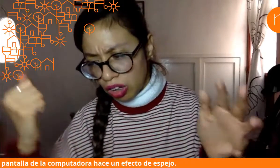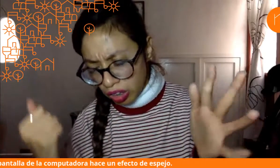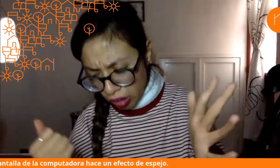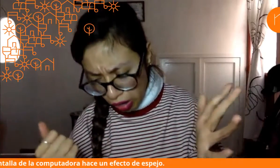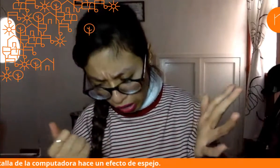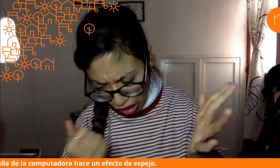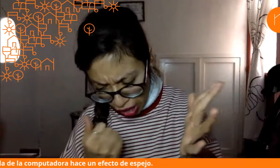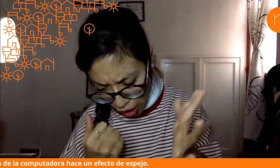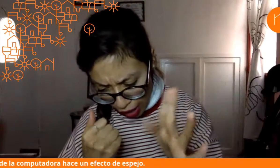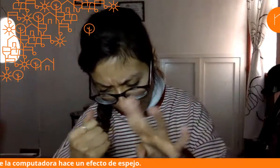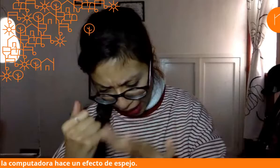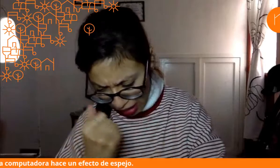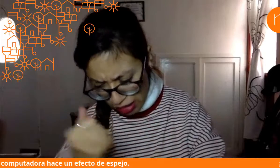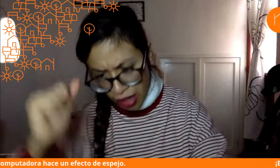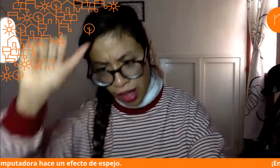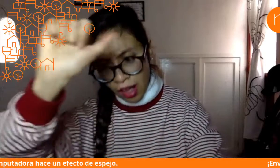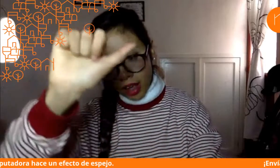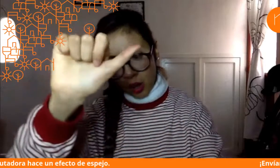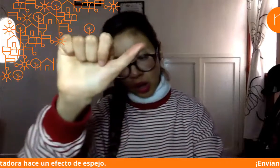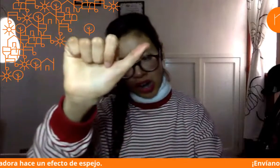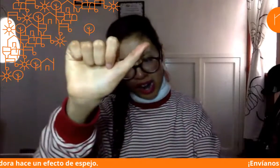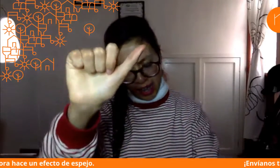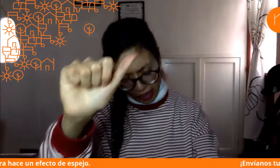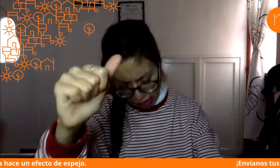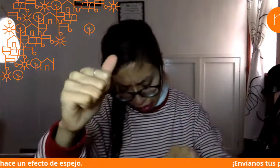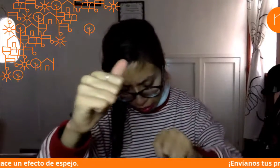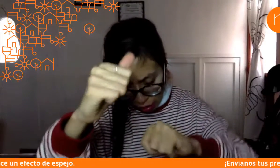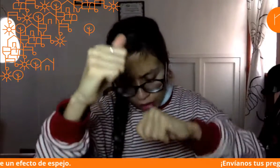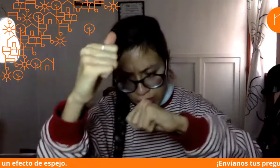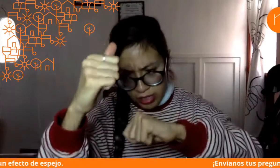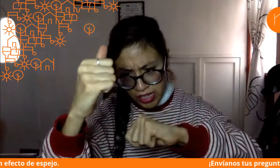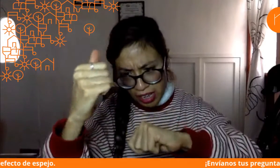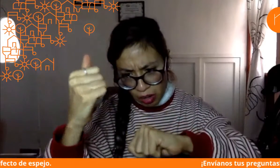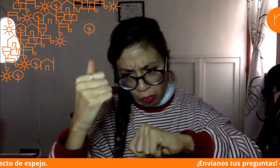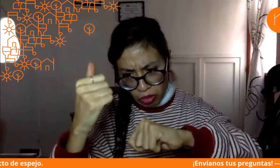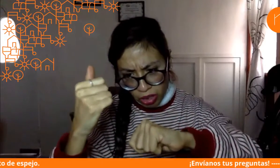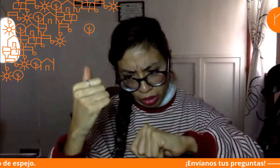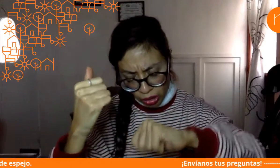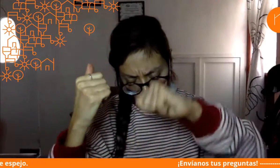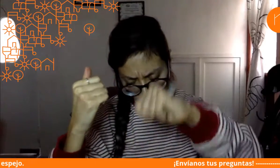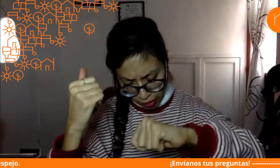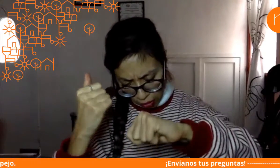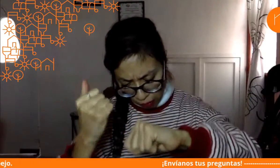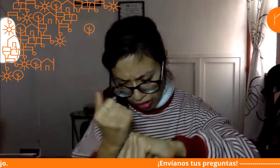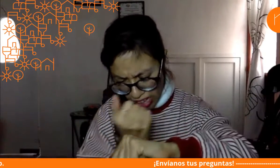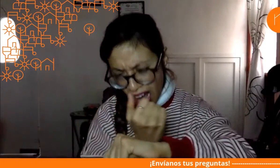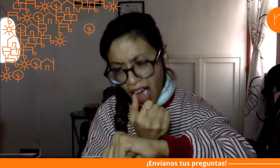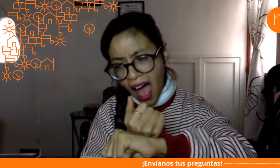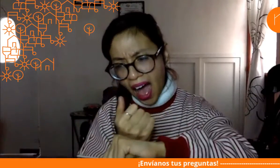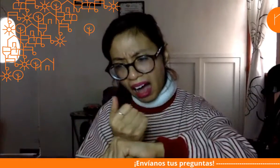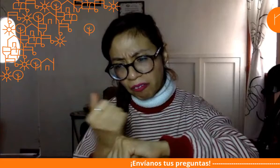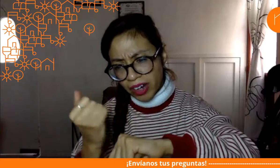Otro color es con la A, cierro puñito de mi mano base,